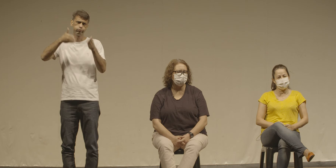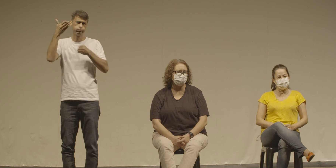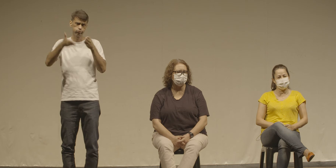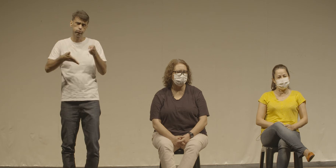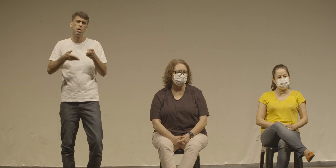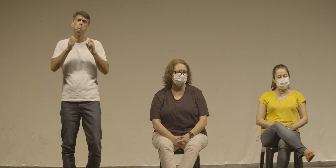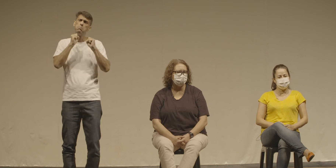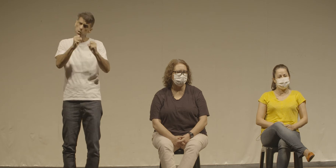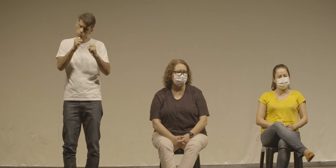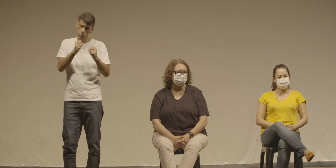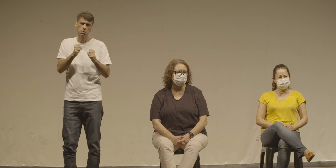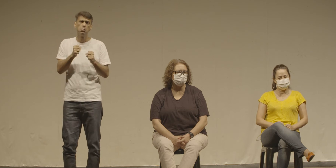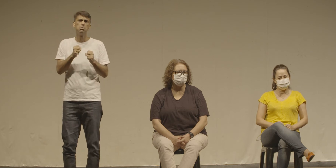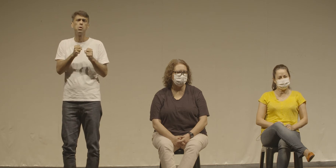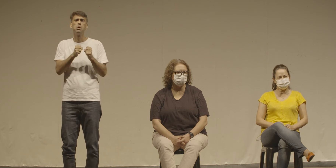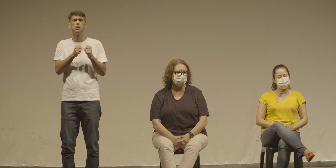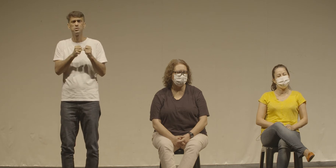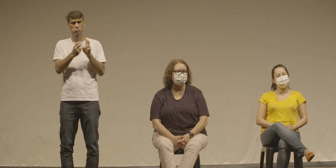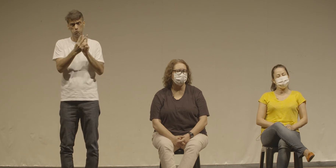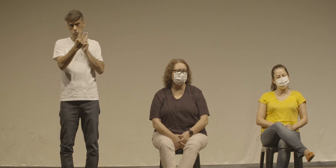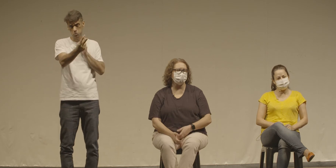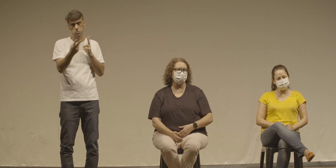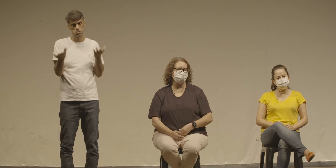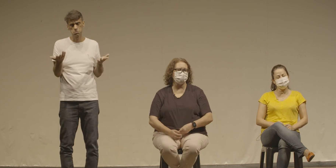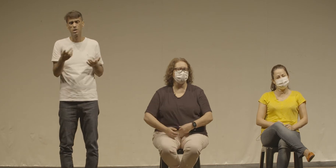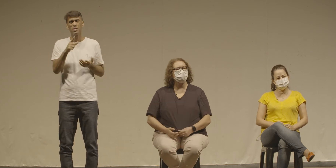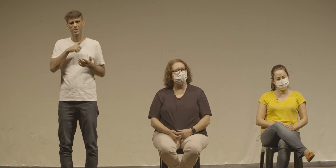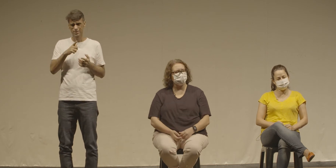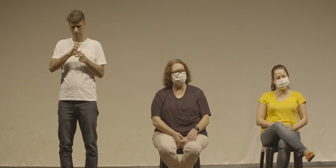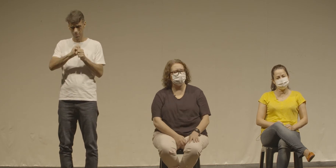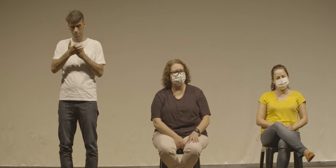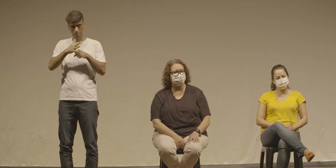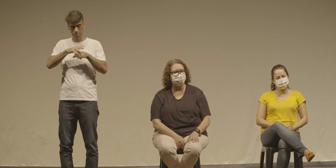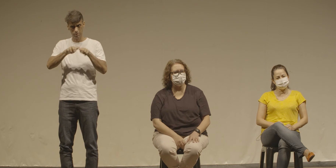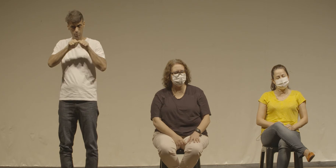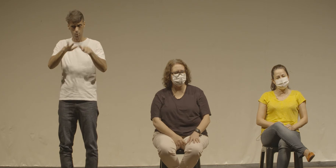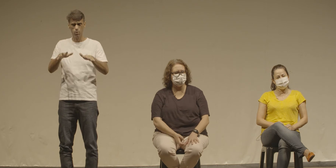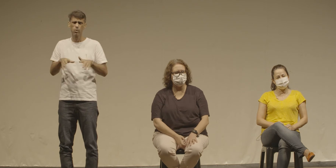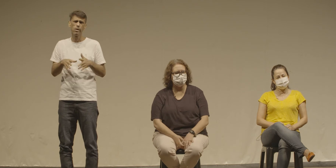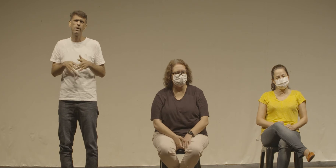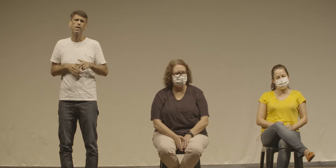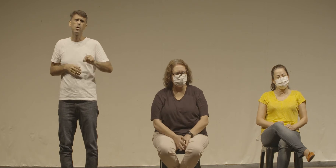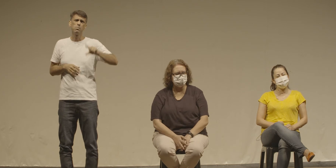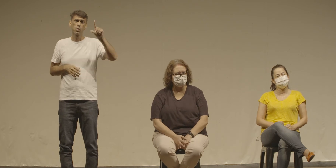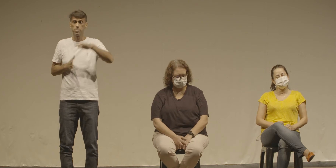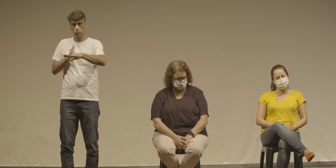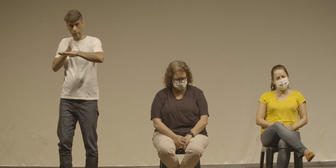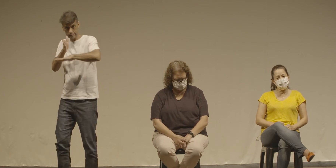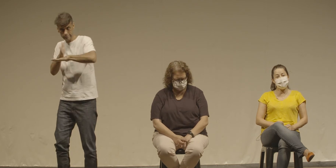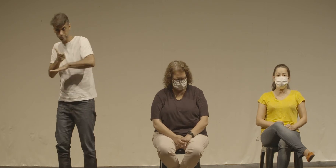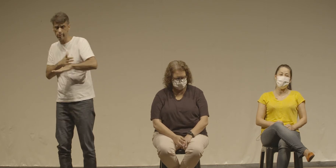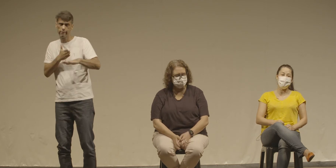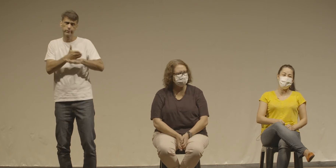a pandemia, ela afastou, né, ela aumentou muito mais a discrepância entre quem tem acesso e quem não